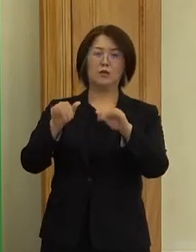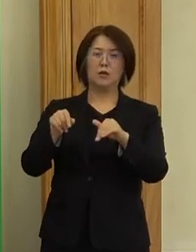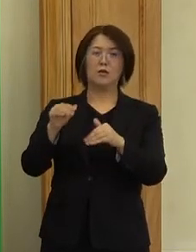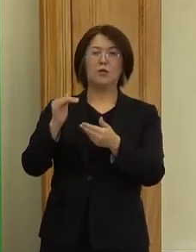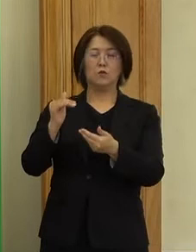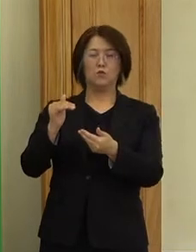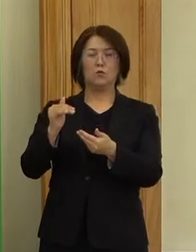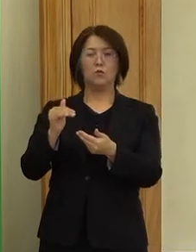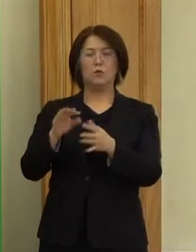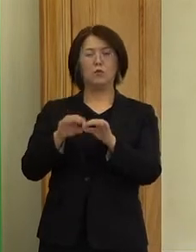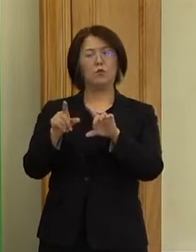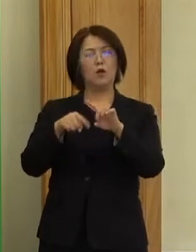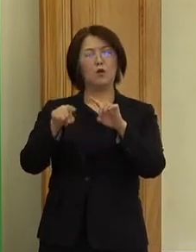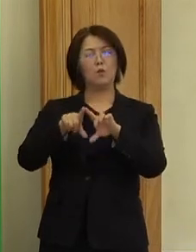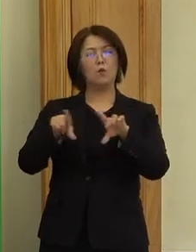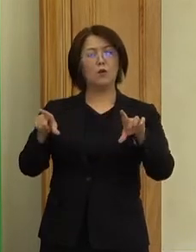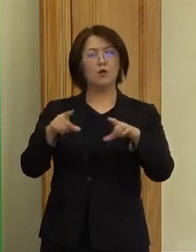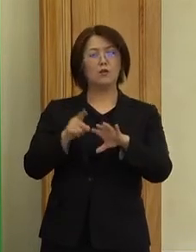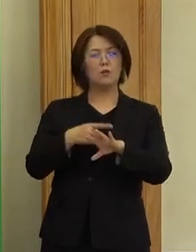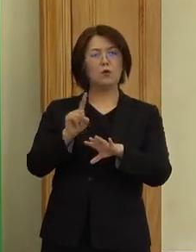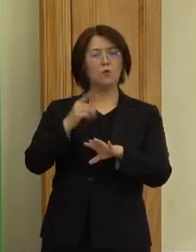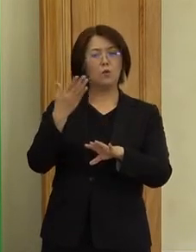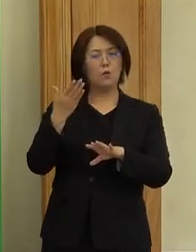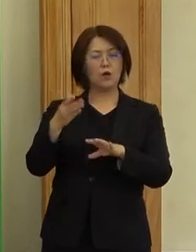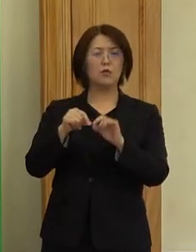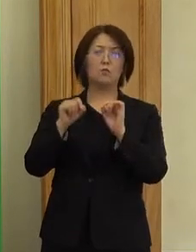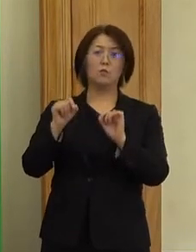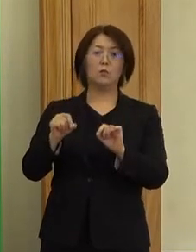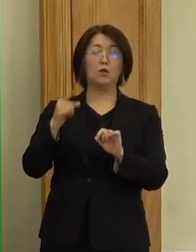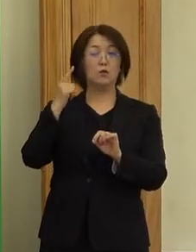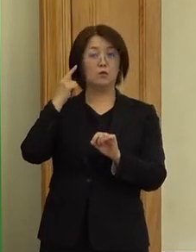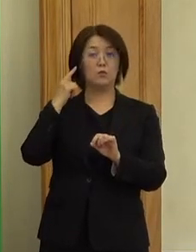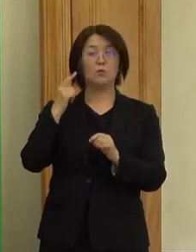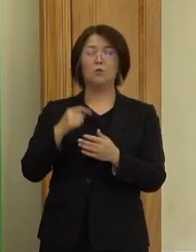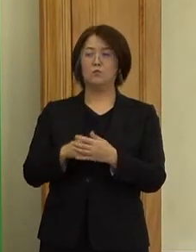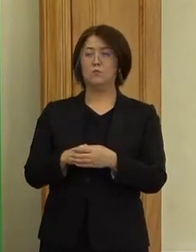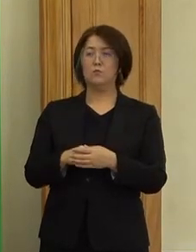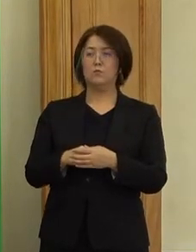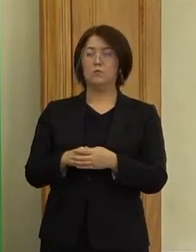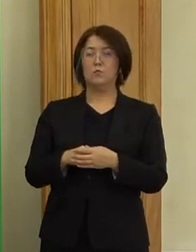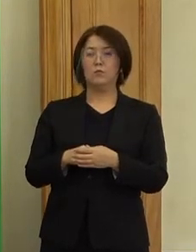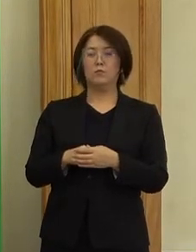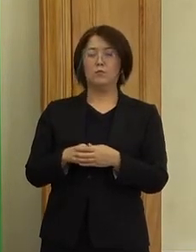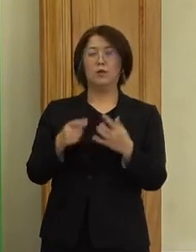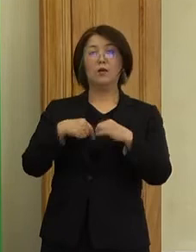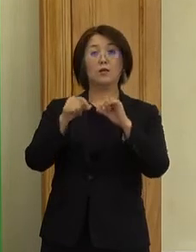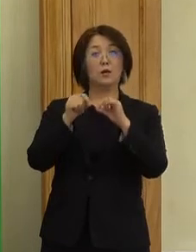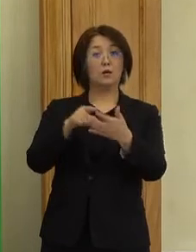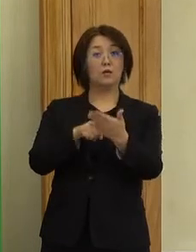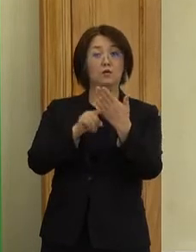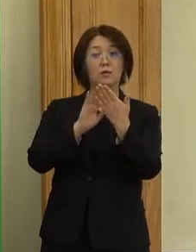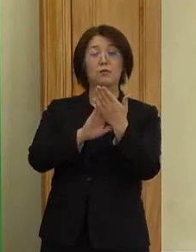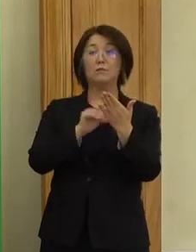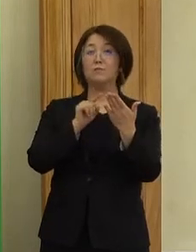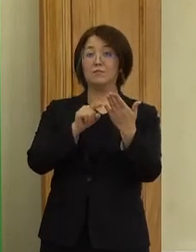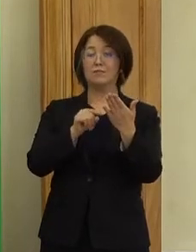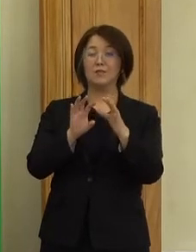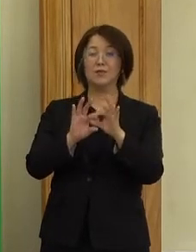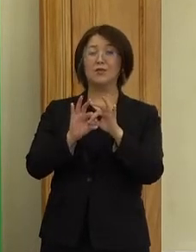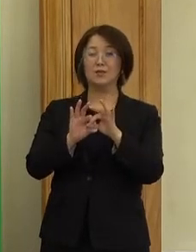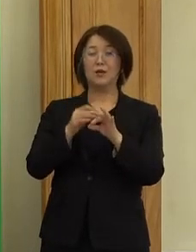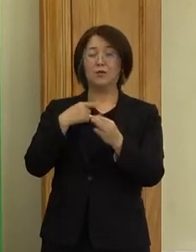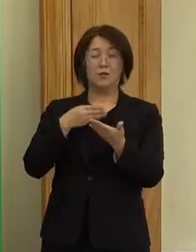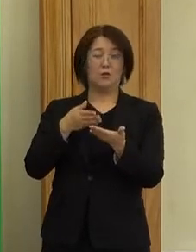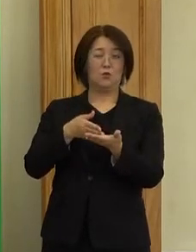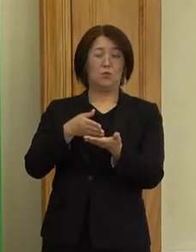点だったんだというふうに思いますが、ただ結論を見ますとですね、もとよりあの司法の判決に対して私がコメントする立場